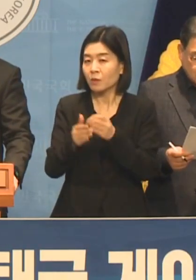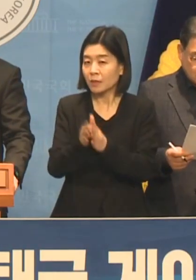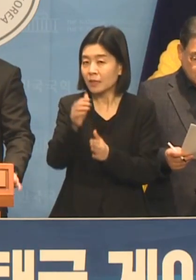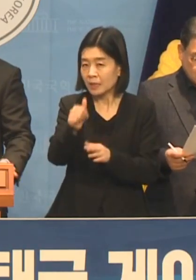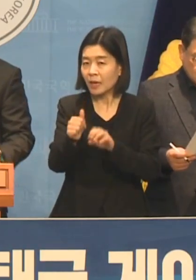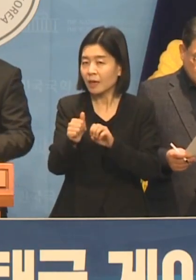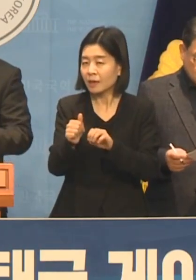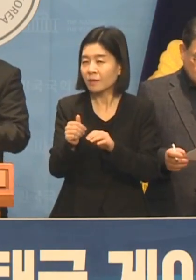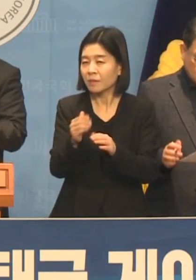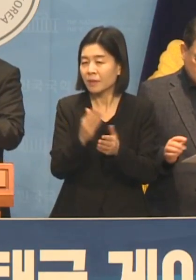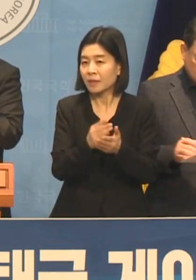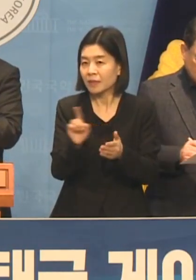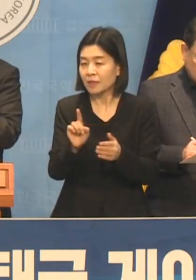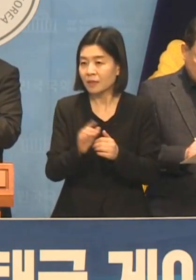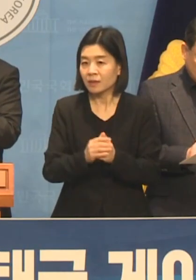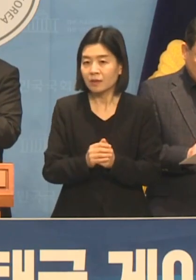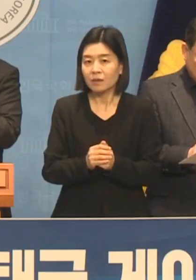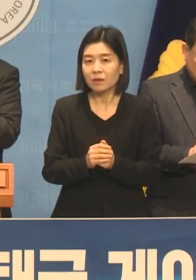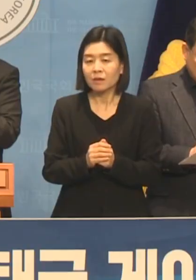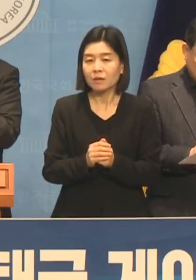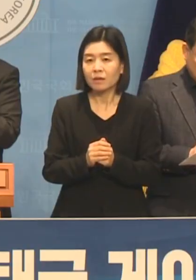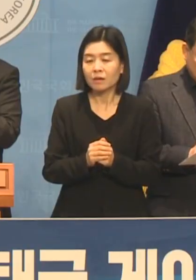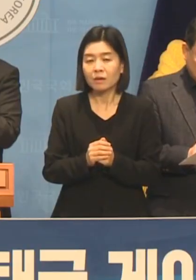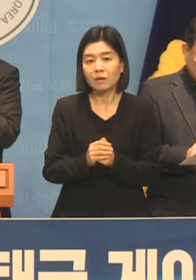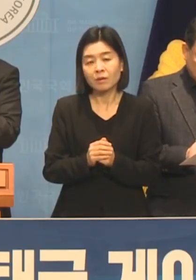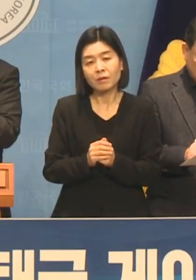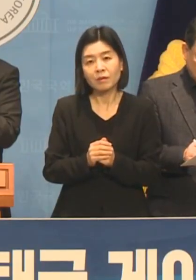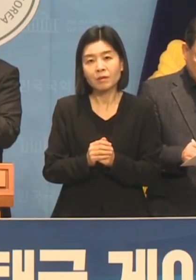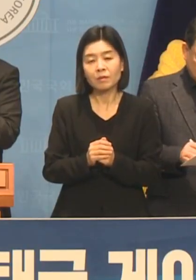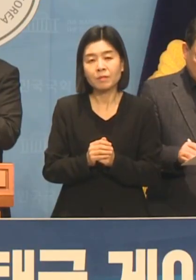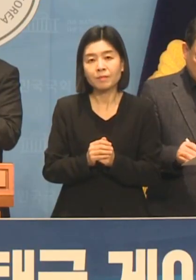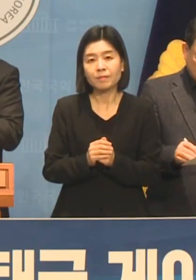버리고 그런 놈 나타낸다니까.